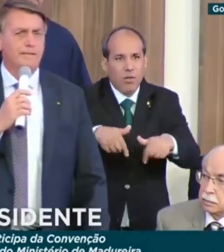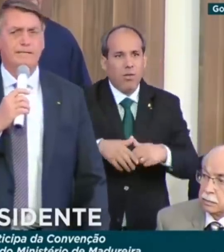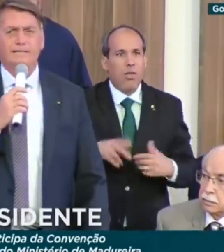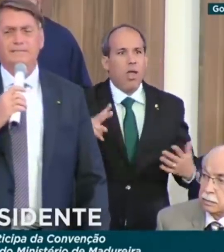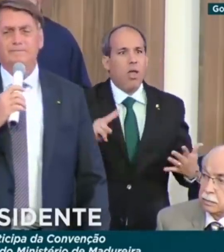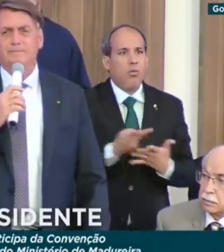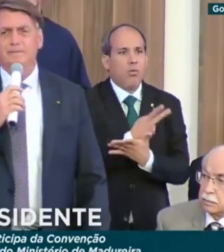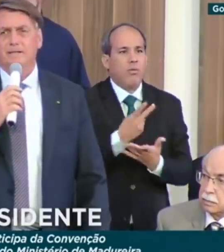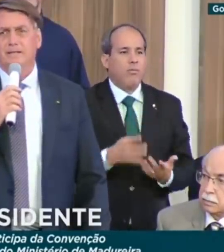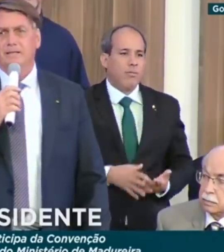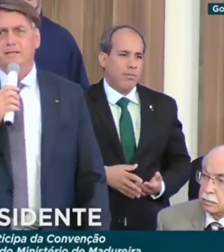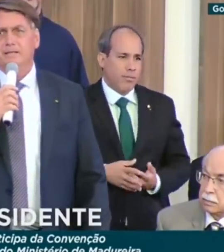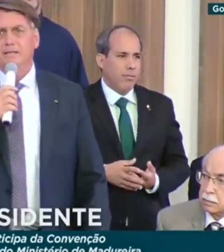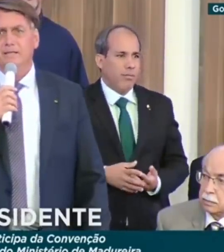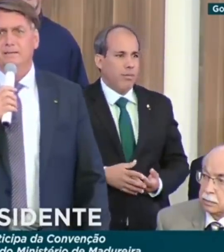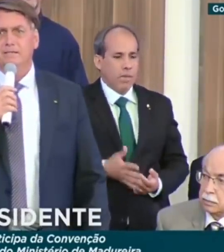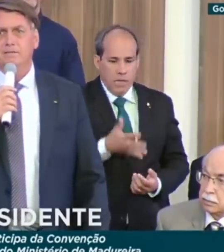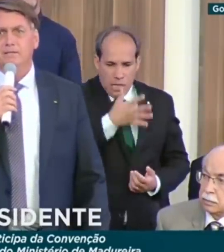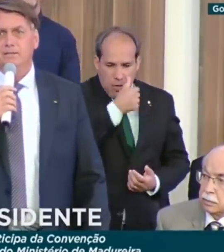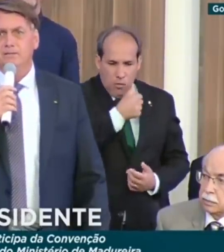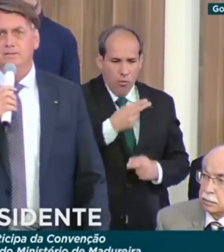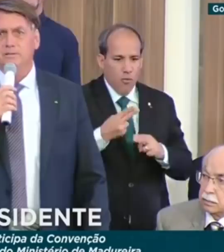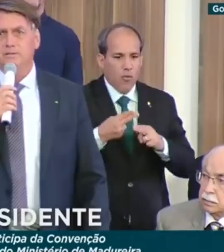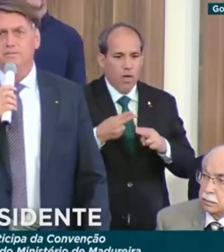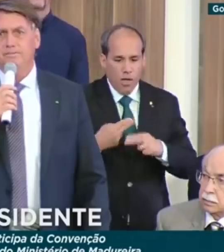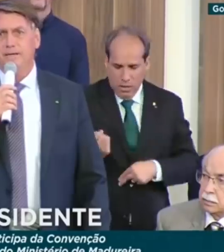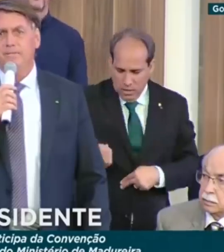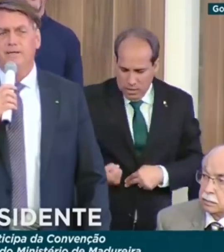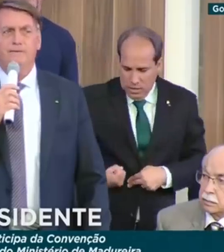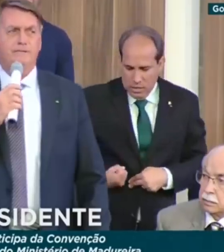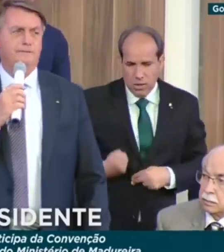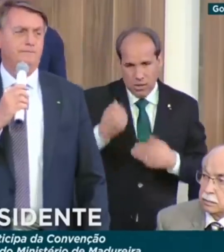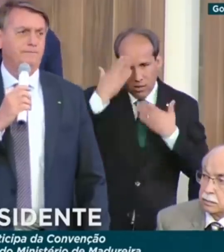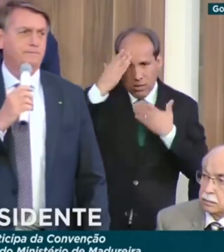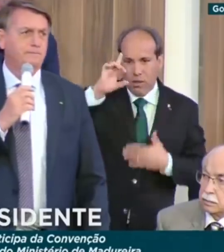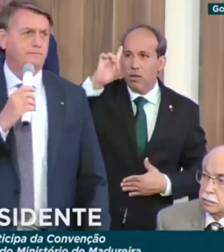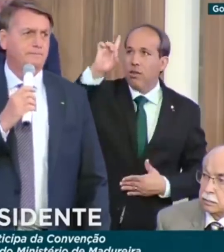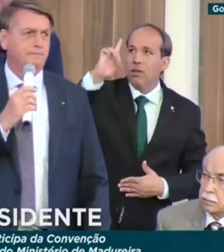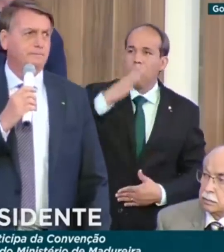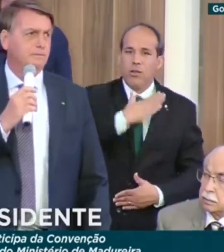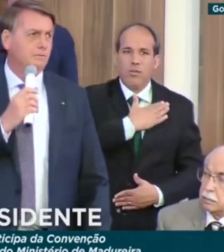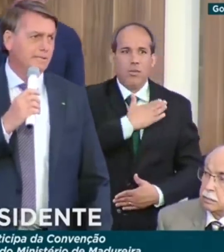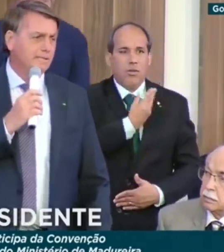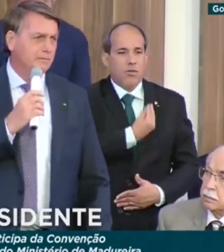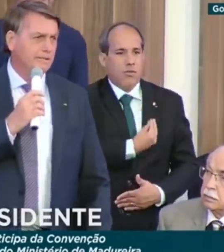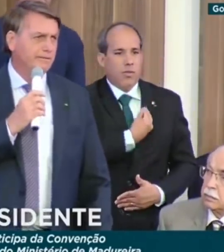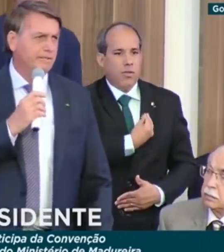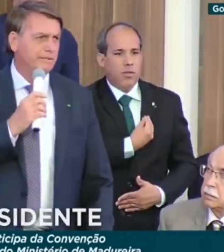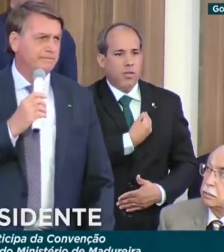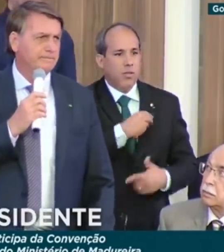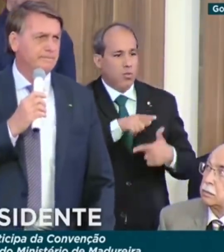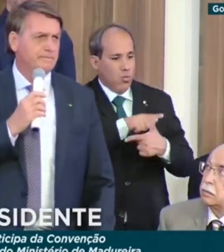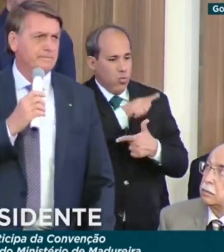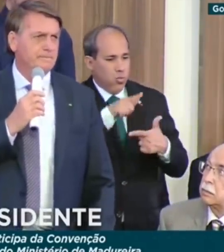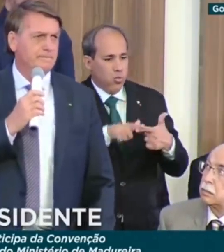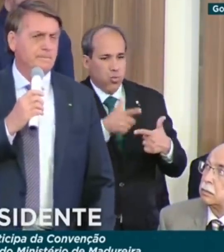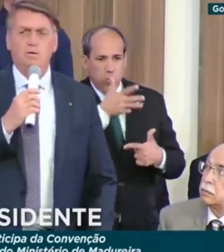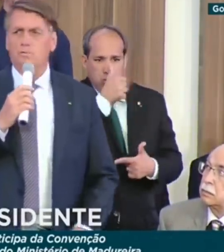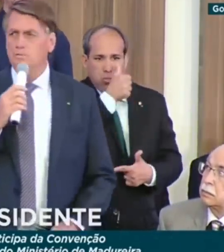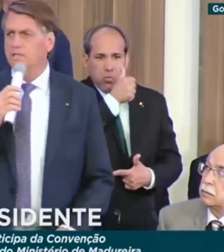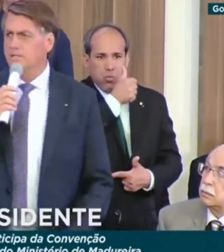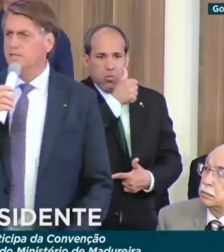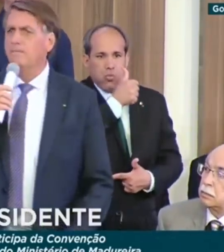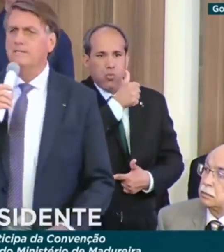sobrevivi uma facada, agradeço a Deus pela minha vida, uma segunda vida,